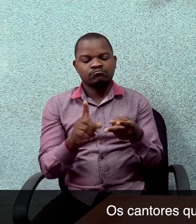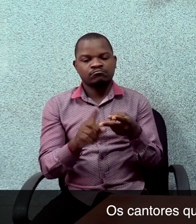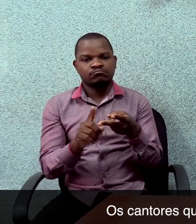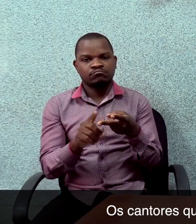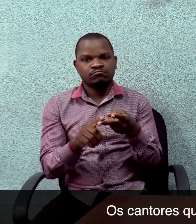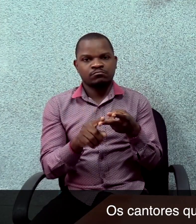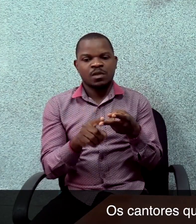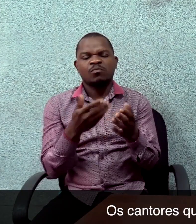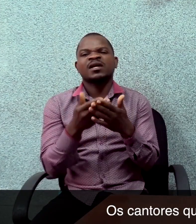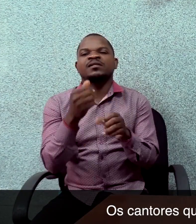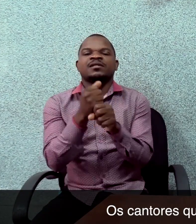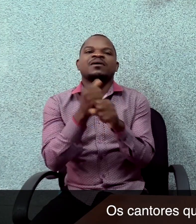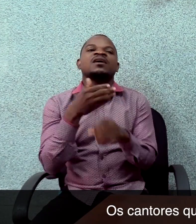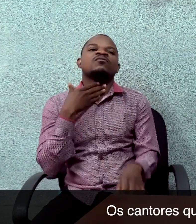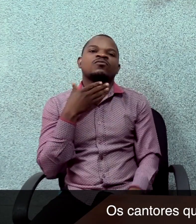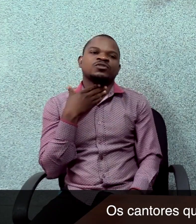que lidam com a própria voz,